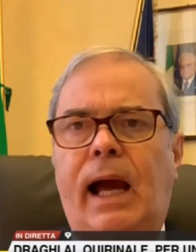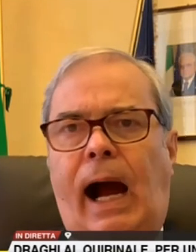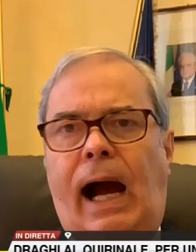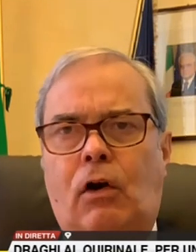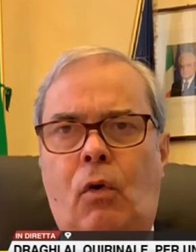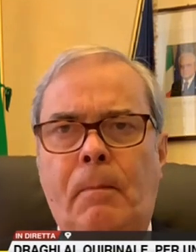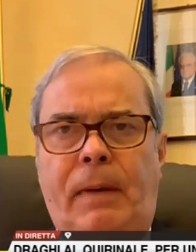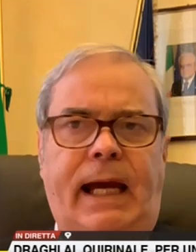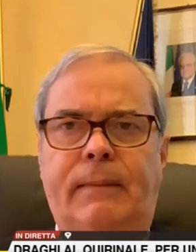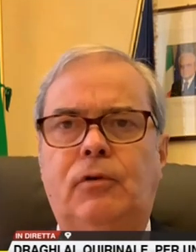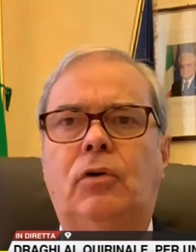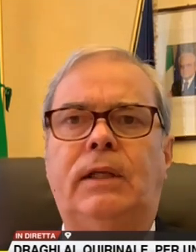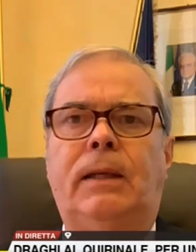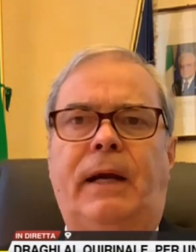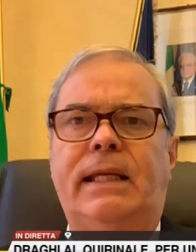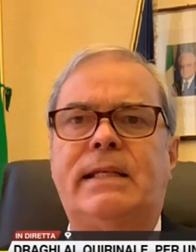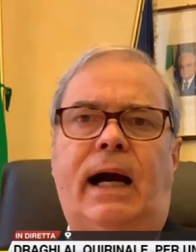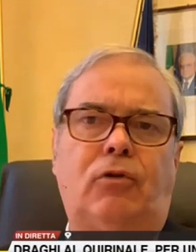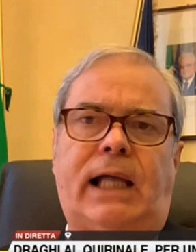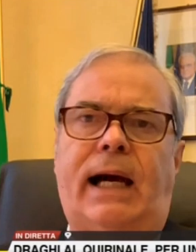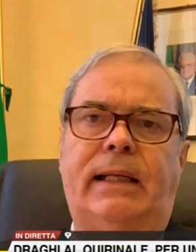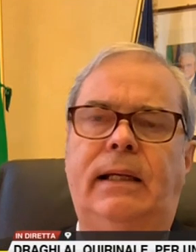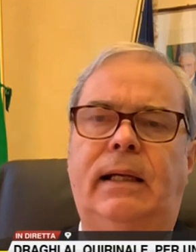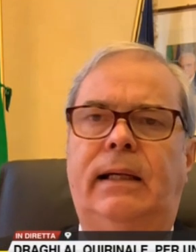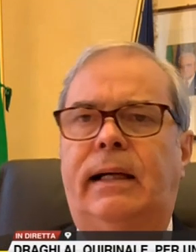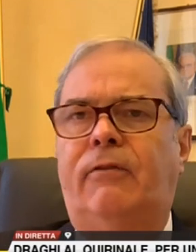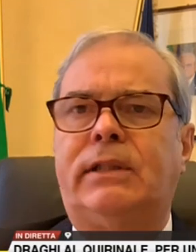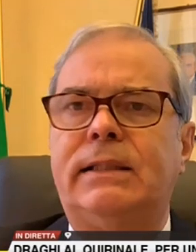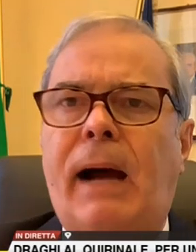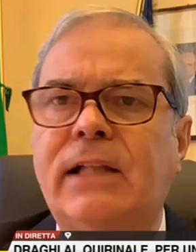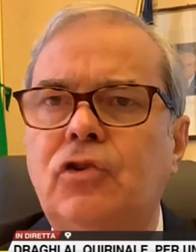mesi, accompagnando il Paese a votare